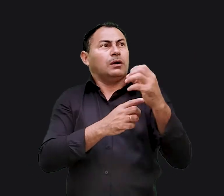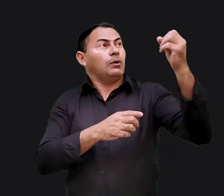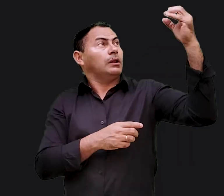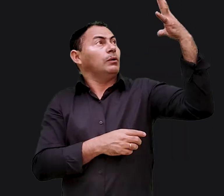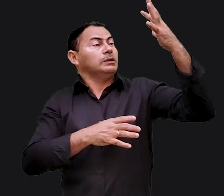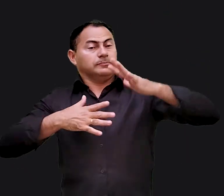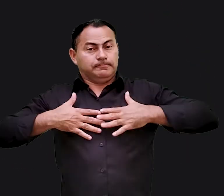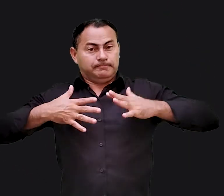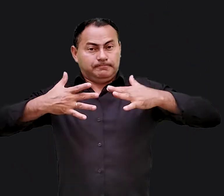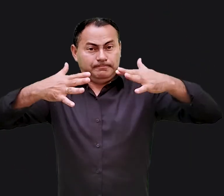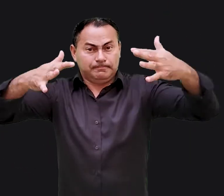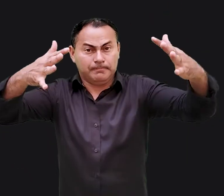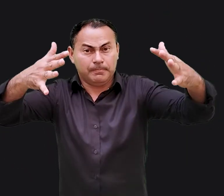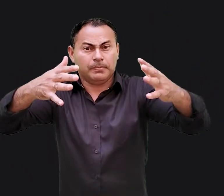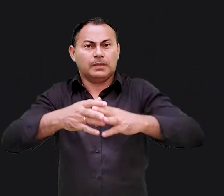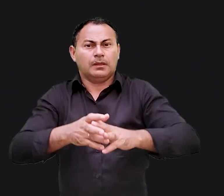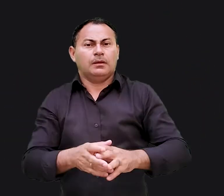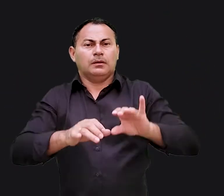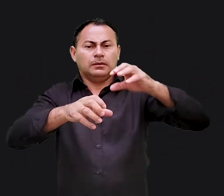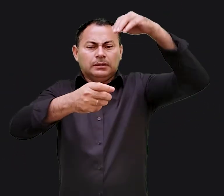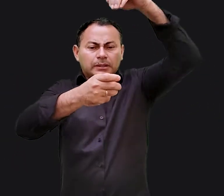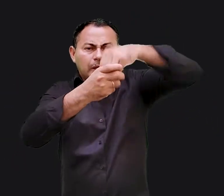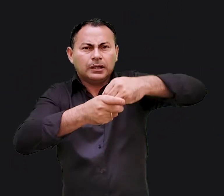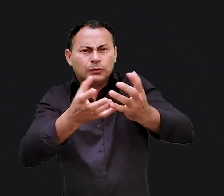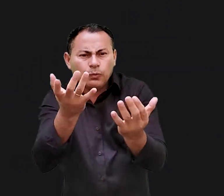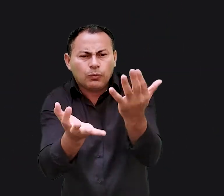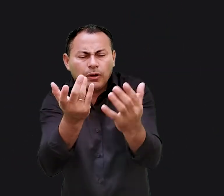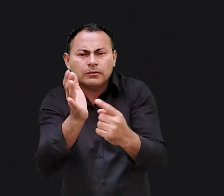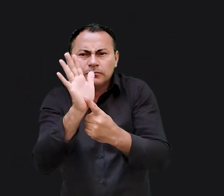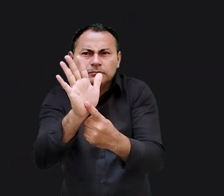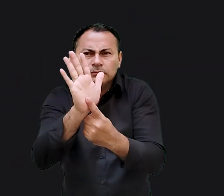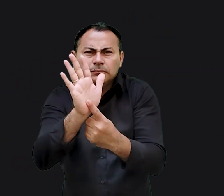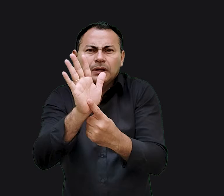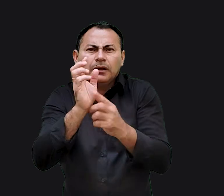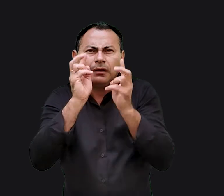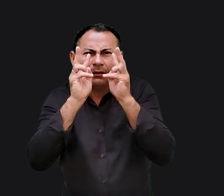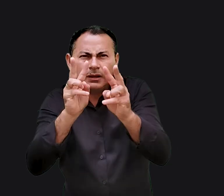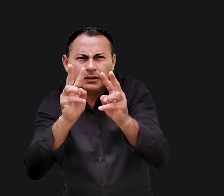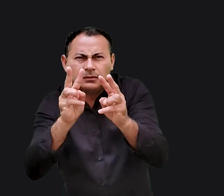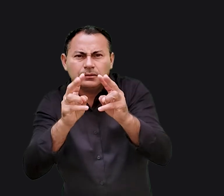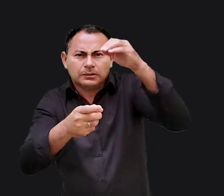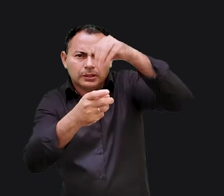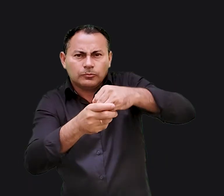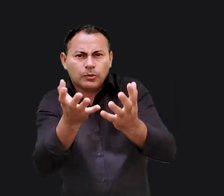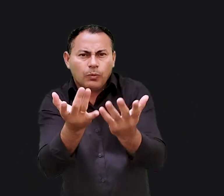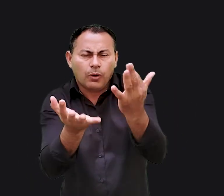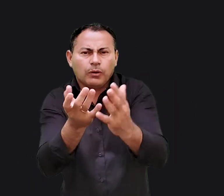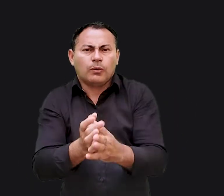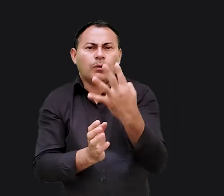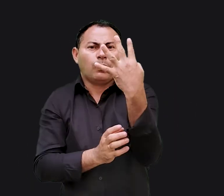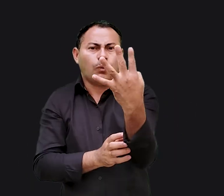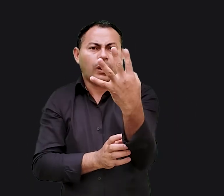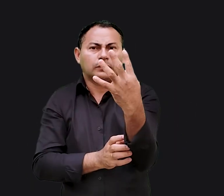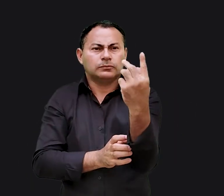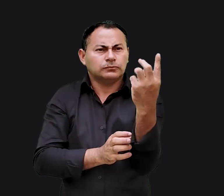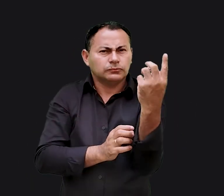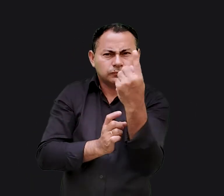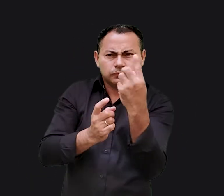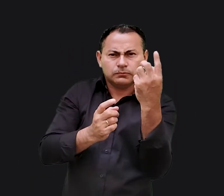por uma luz brilhante. O centro do fogo parecia metal reluzente e no meio do fogo havia 4 vultos